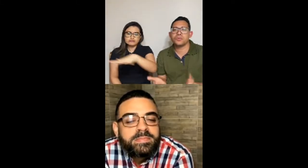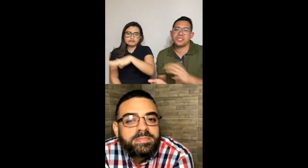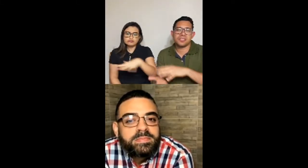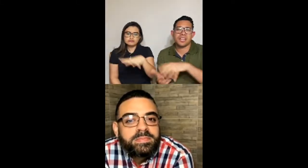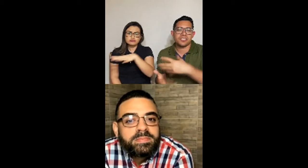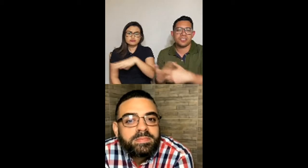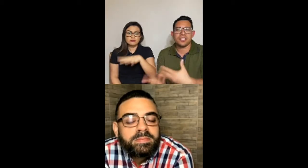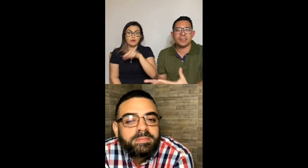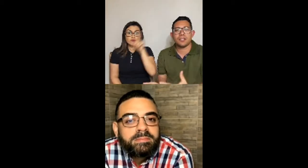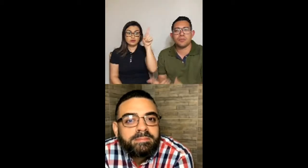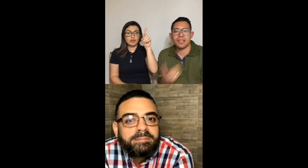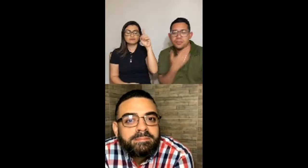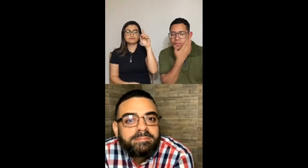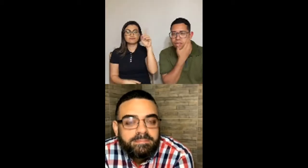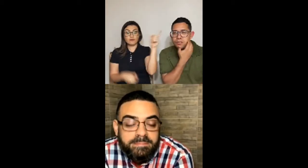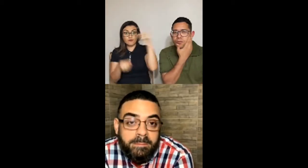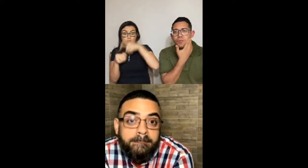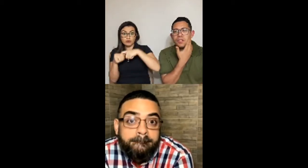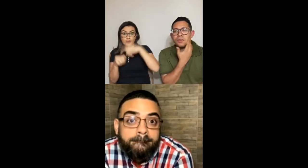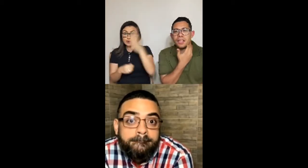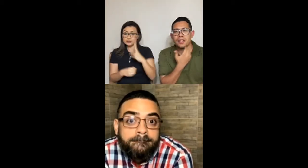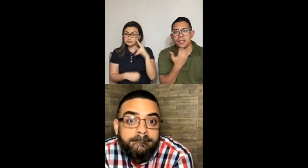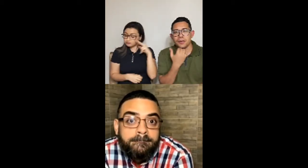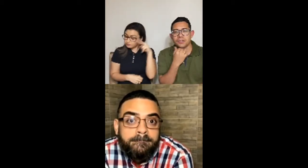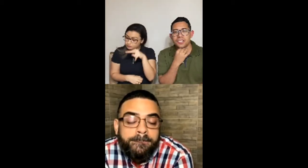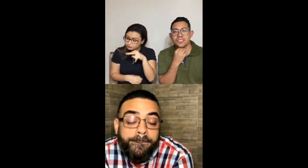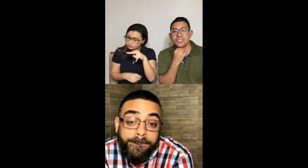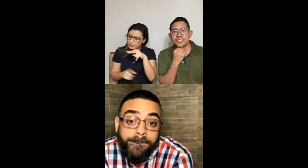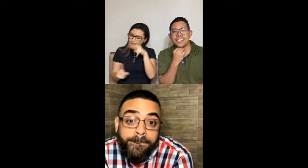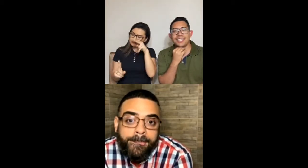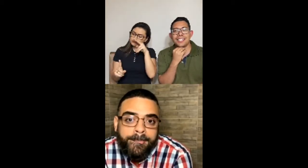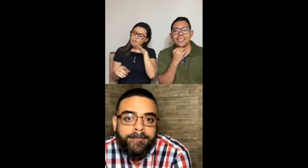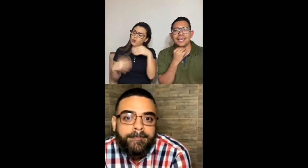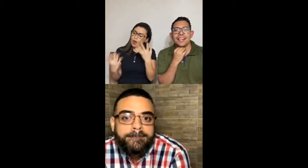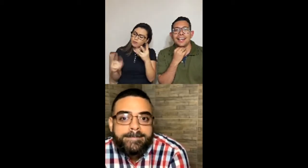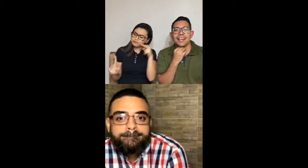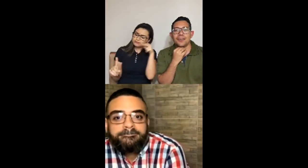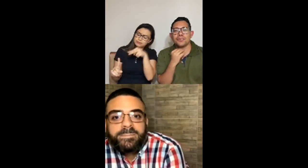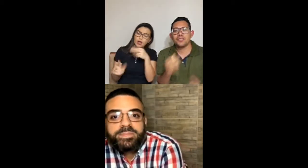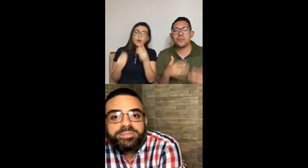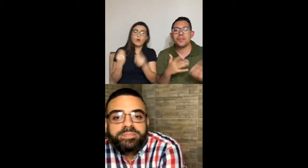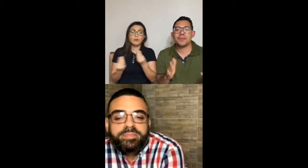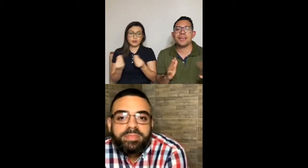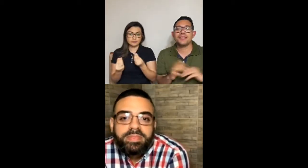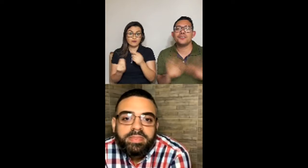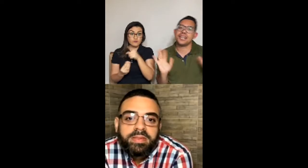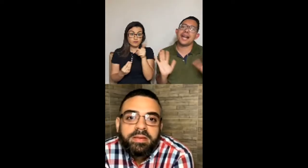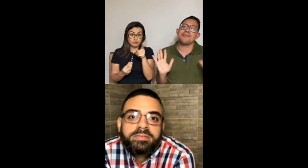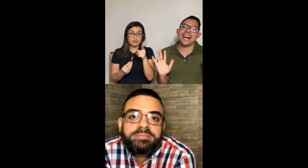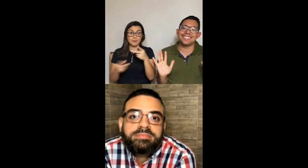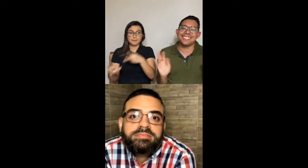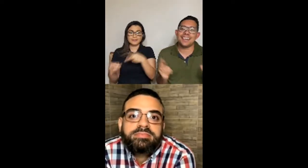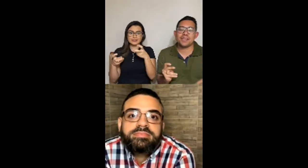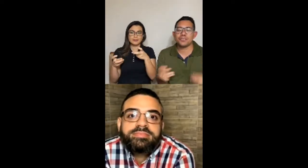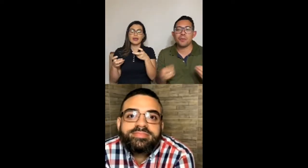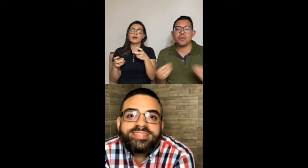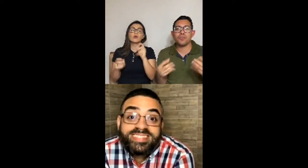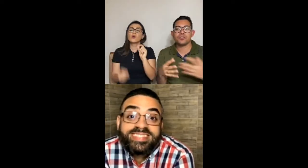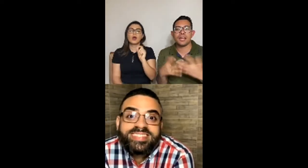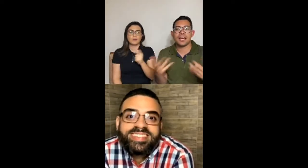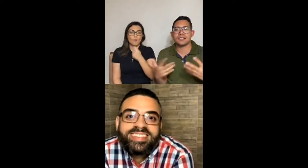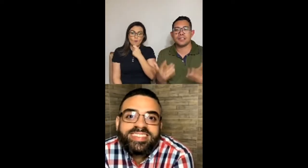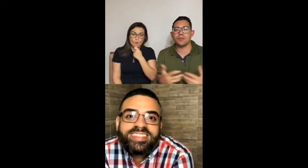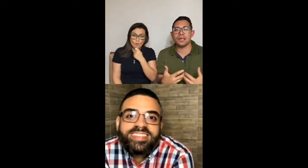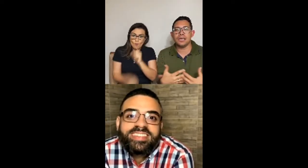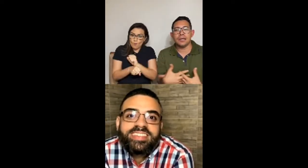Surdos, que já tinha aqui no Brasil sendo desenvolvido, né? Então você disse assim que conseguiu perceber que não tinha acabado, né? Mas como que foi